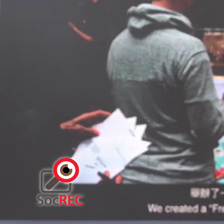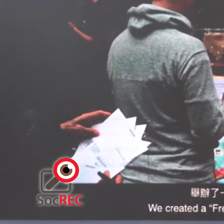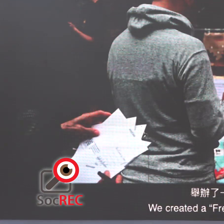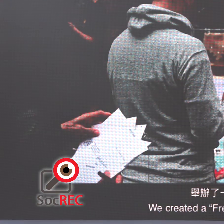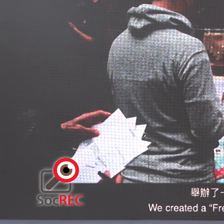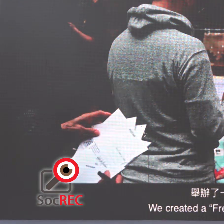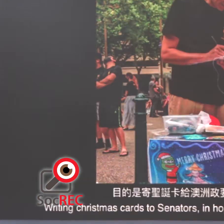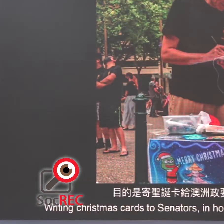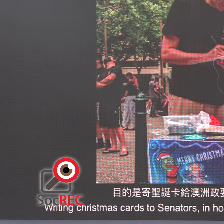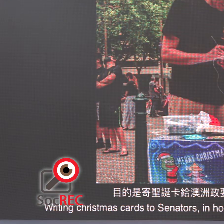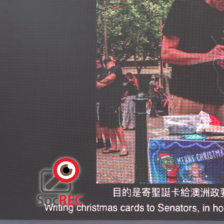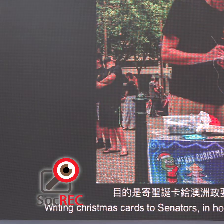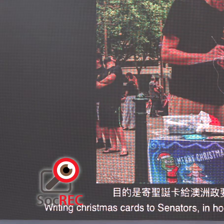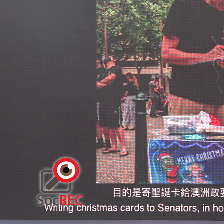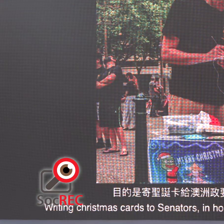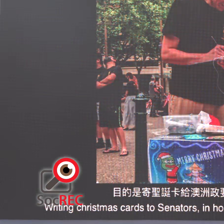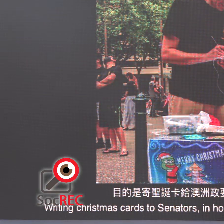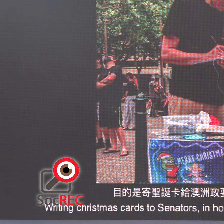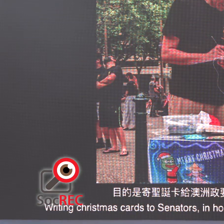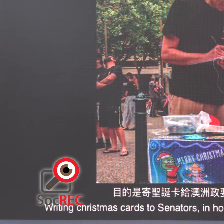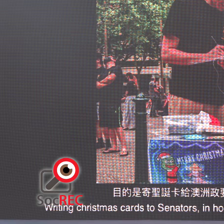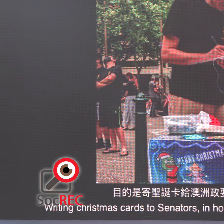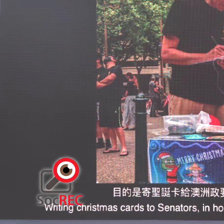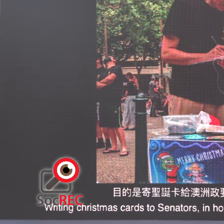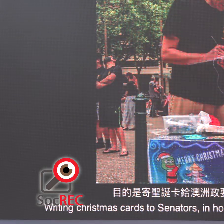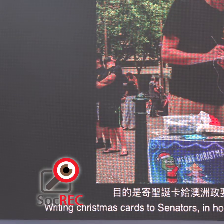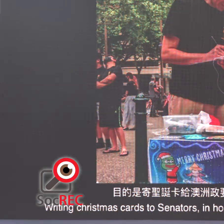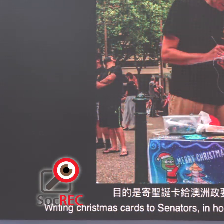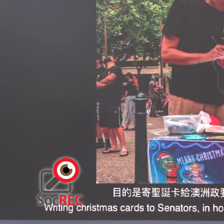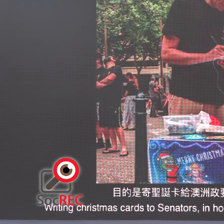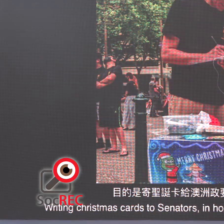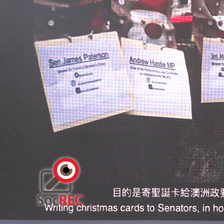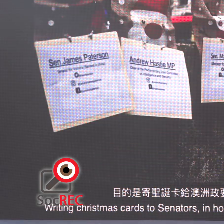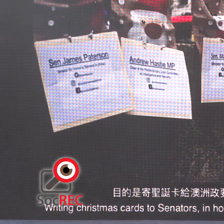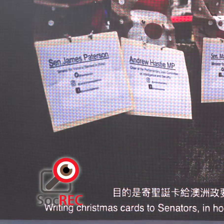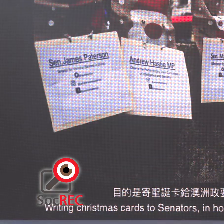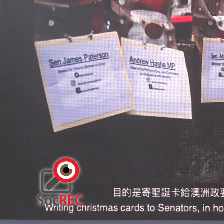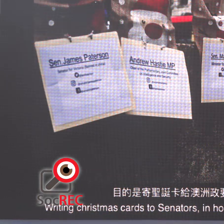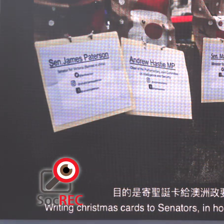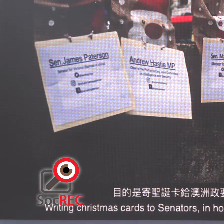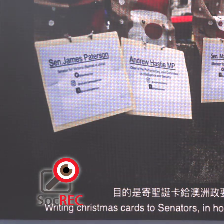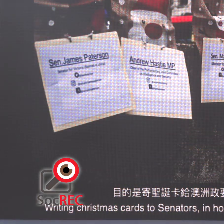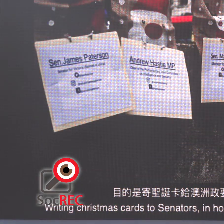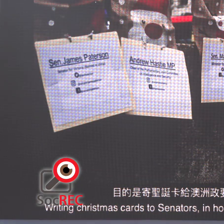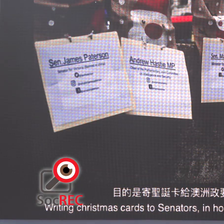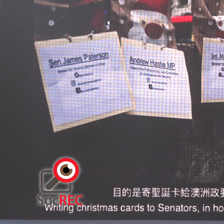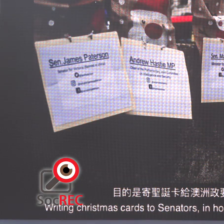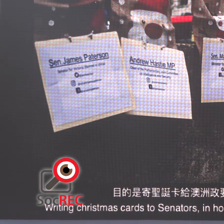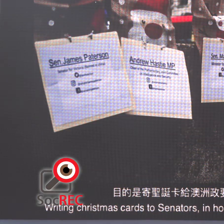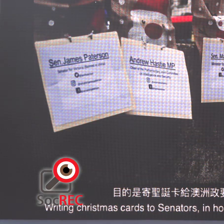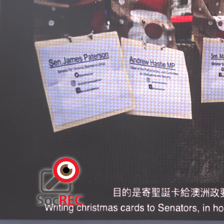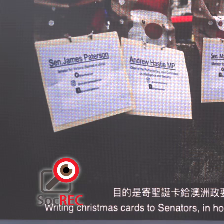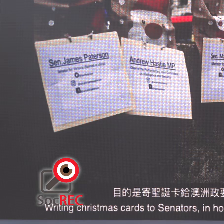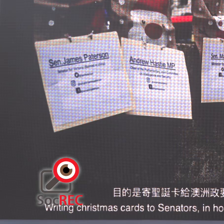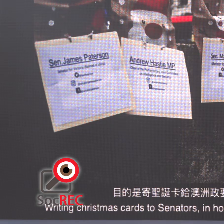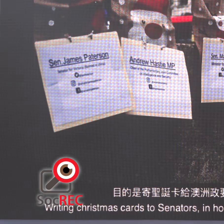社，目的是寫聖誕卡給澳洲政要，希望他們關注這一場為